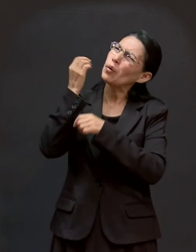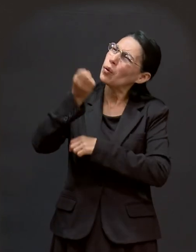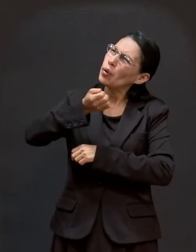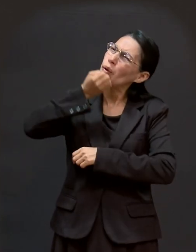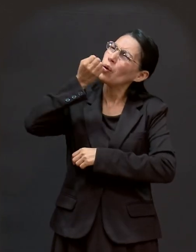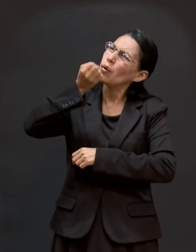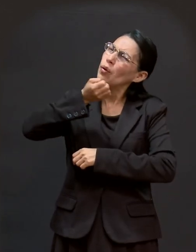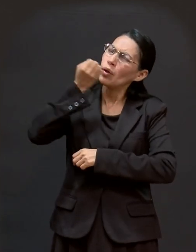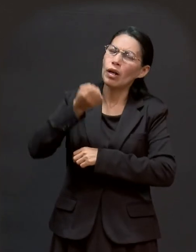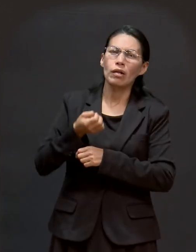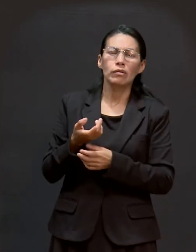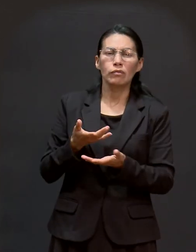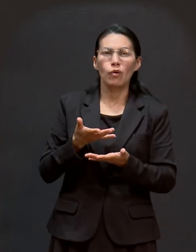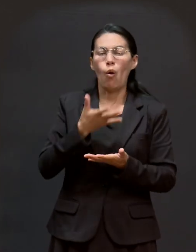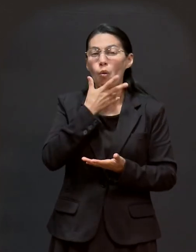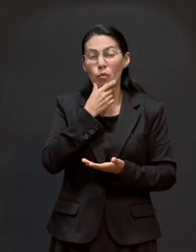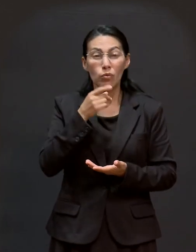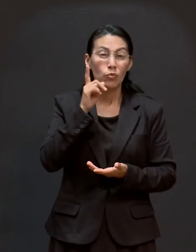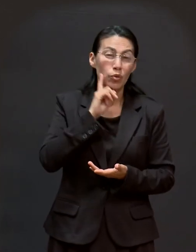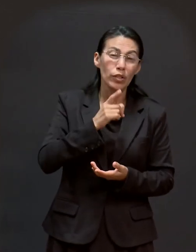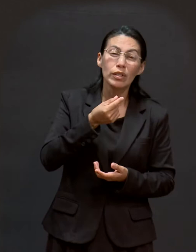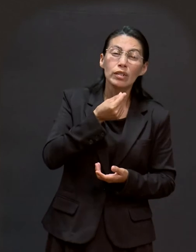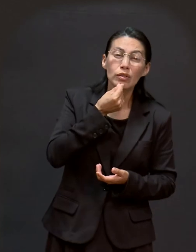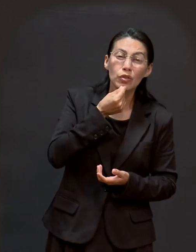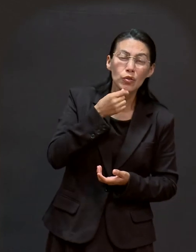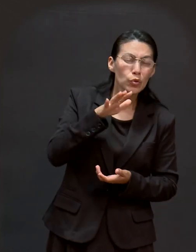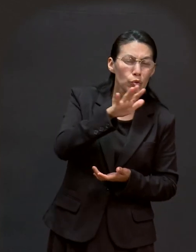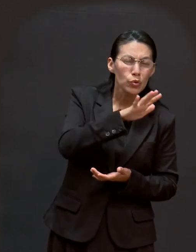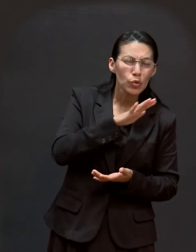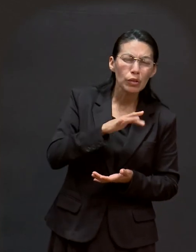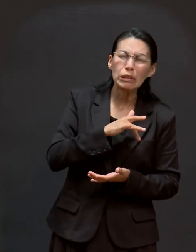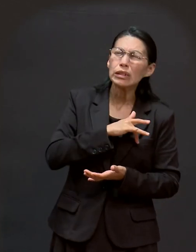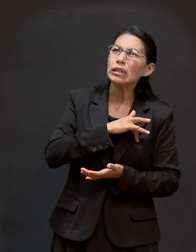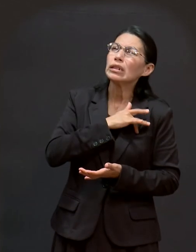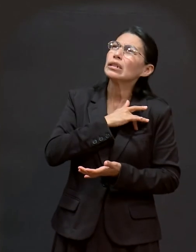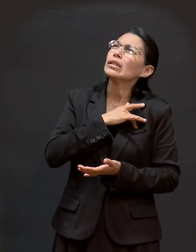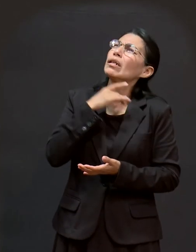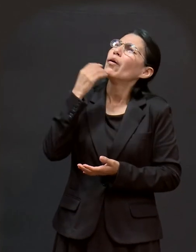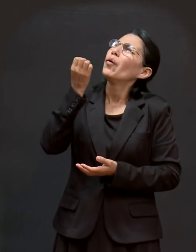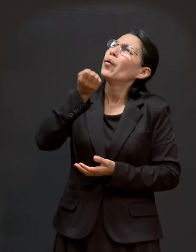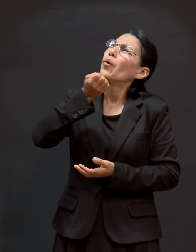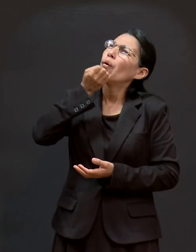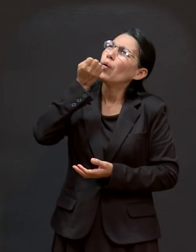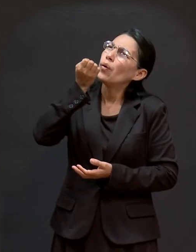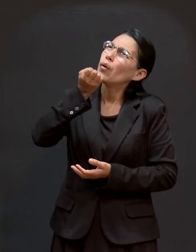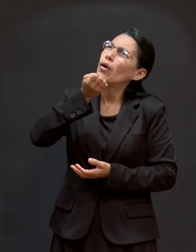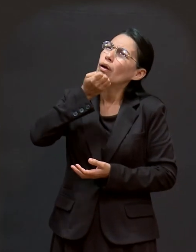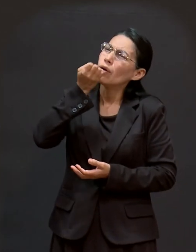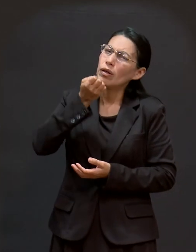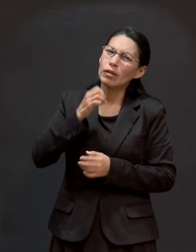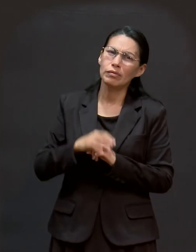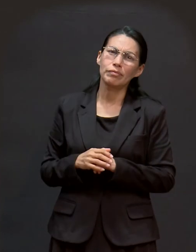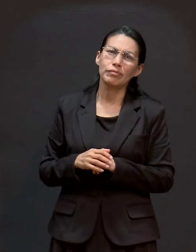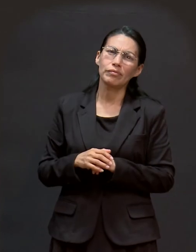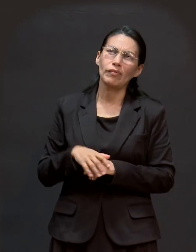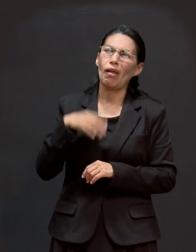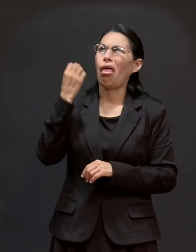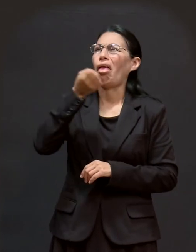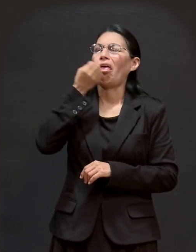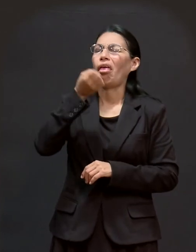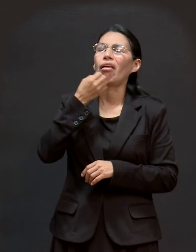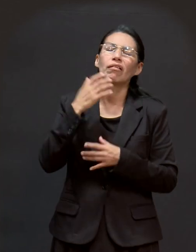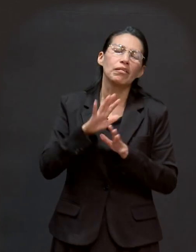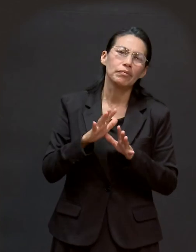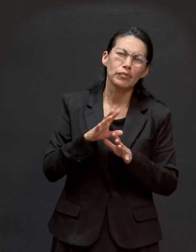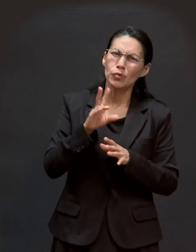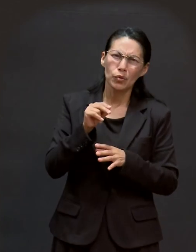esa misma igual que los niños esa sensibilidad a buscar a dios en oración pero no de